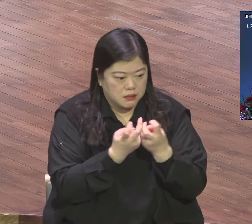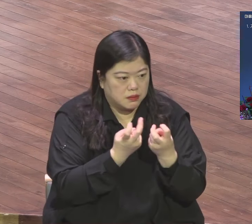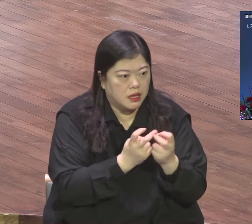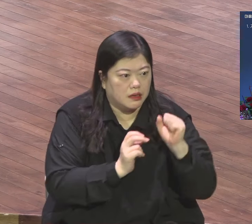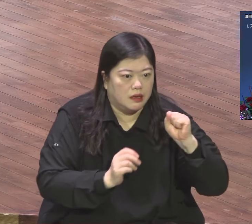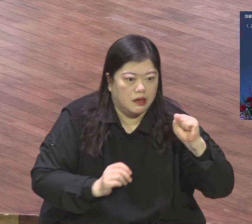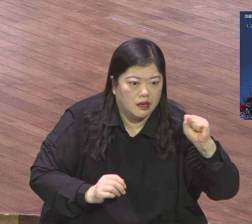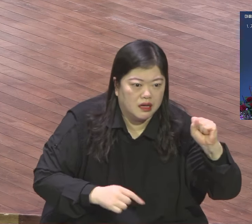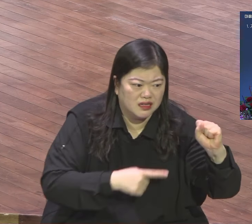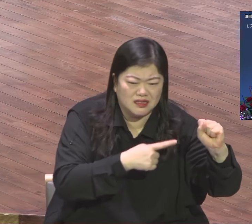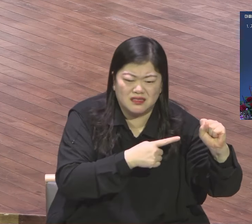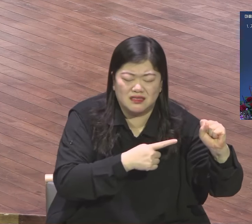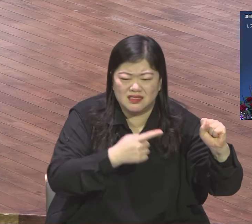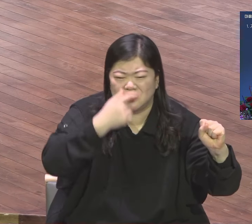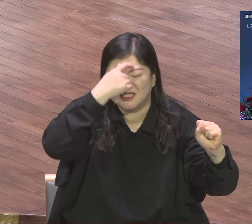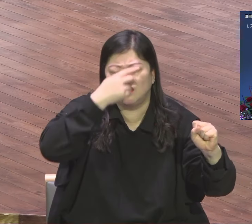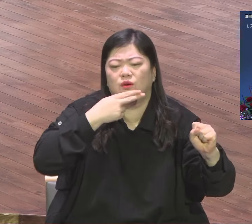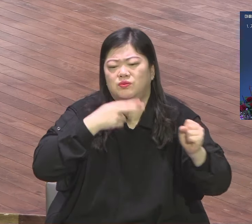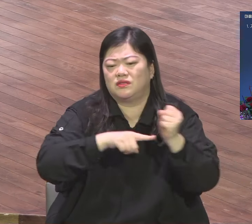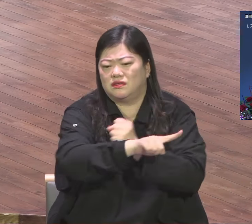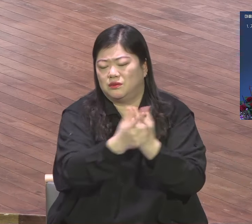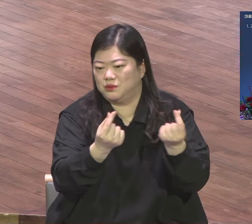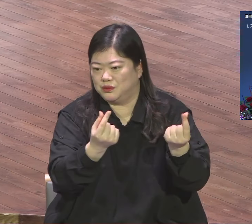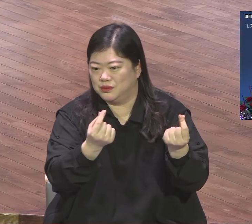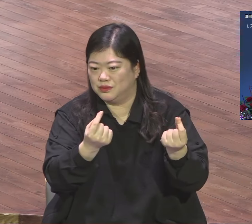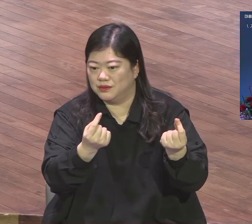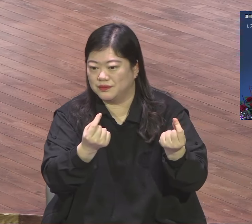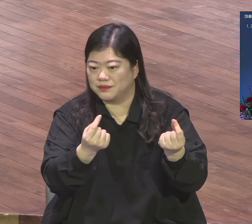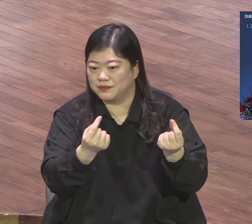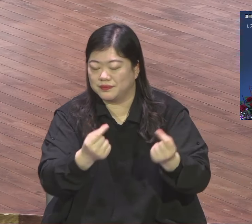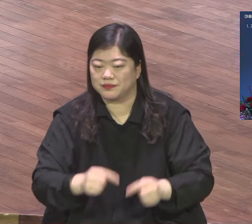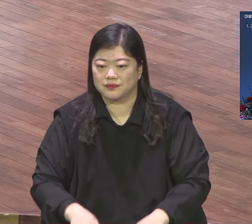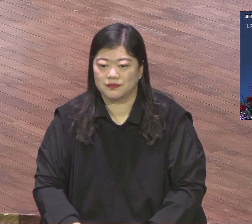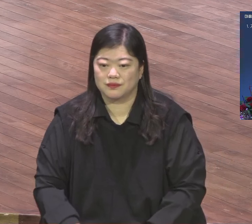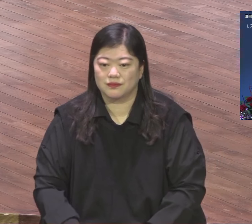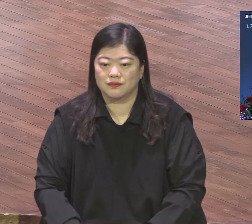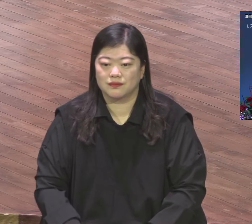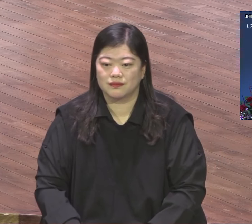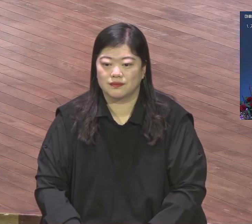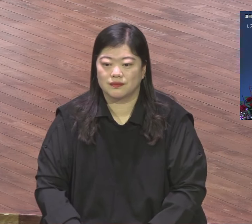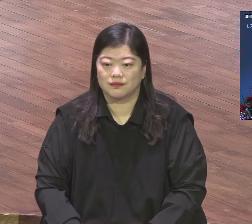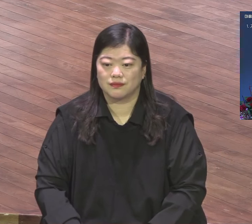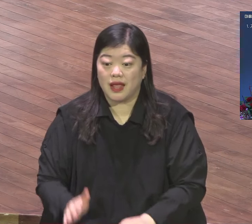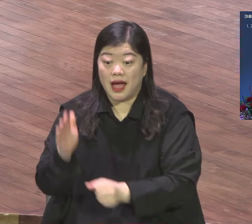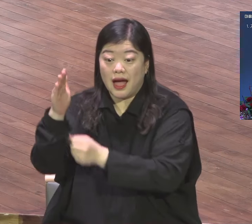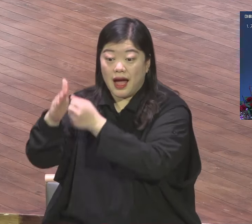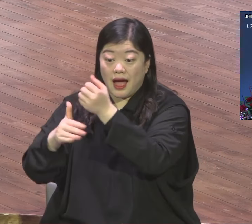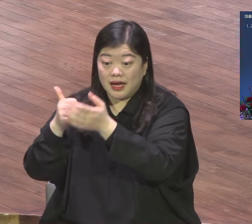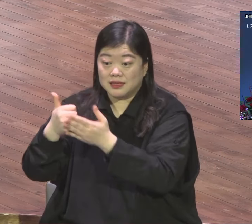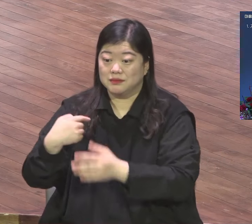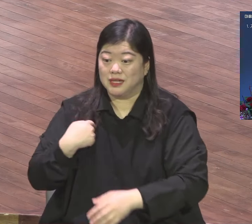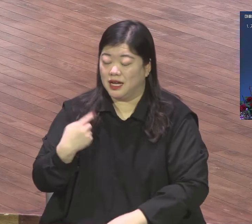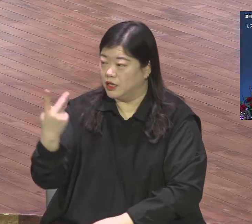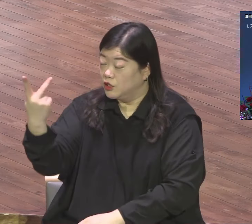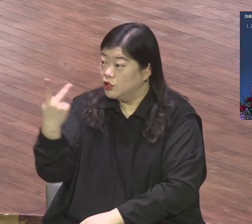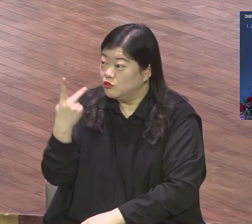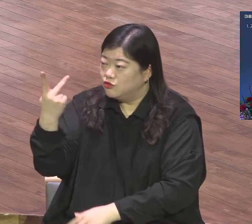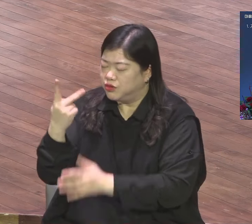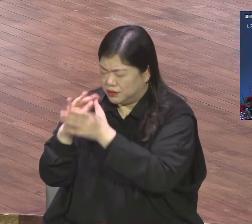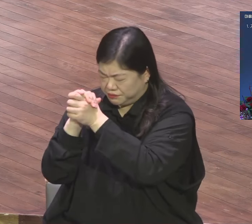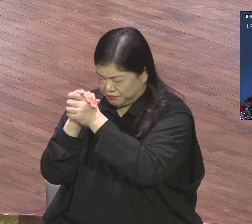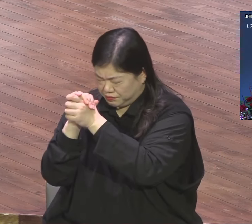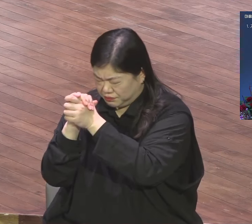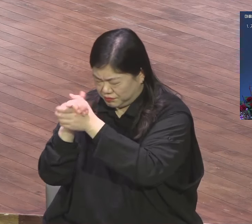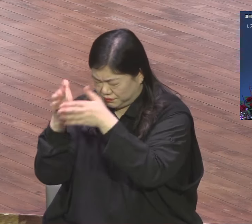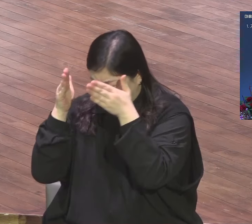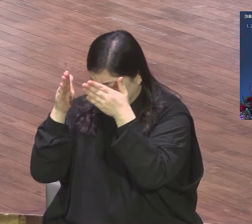하나님 바라보는 사람은요, 사람 바라보지 않습니다. 사람 반응 별 관심 없어요. 사람 말 별 관심 없어요. 하나님의